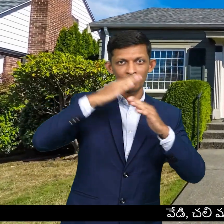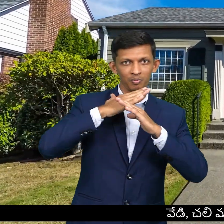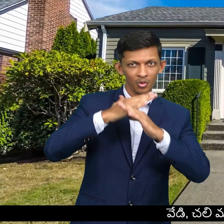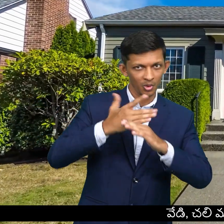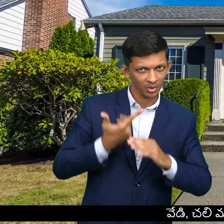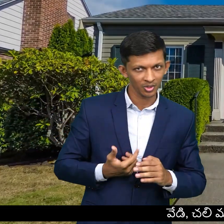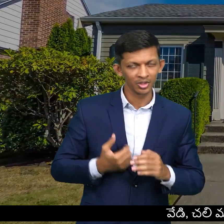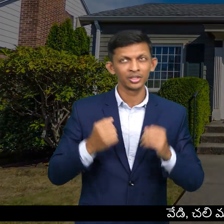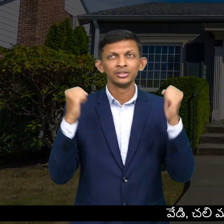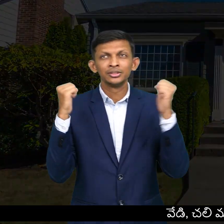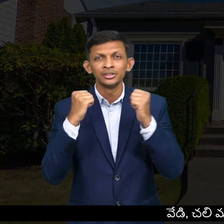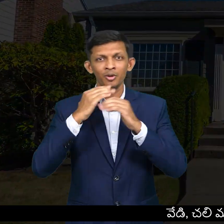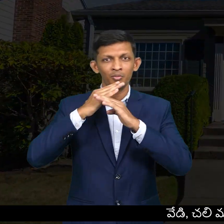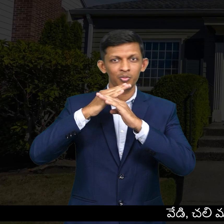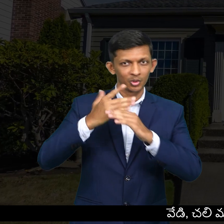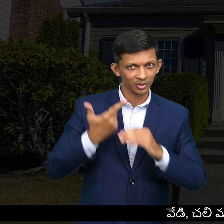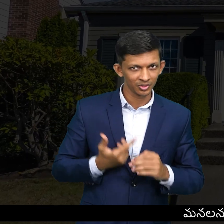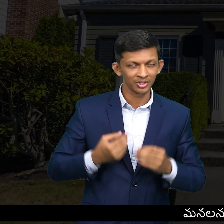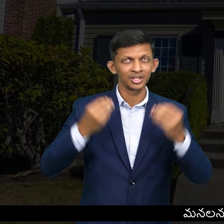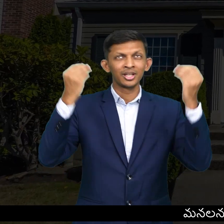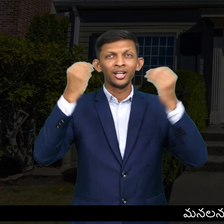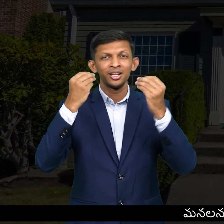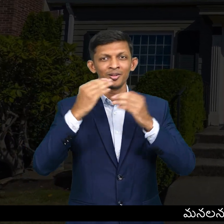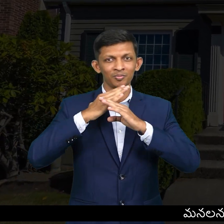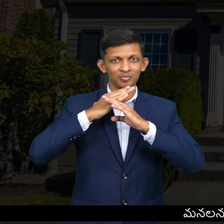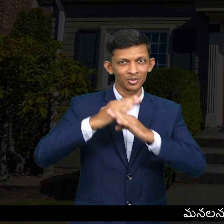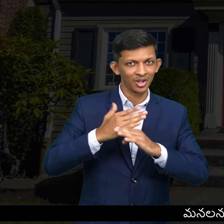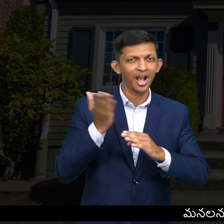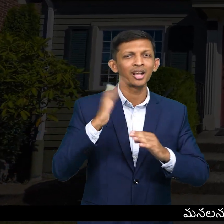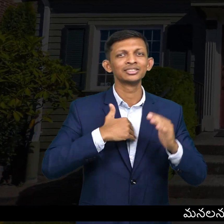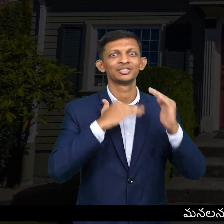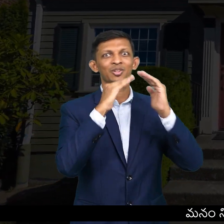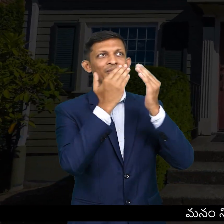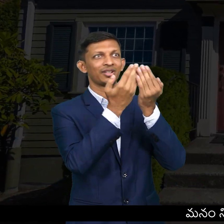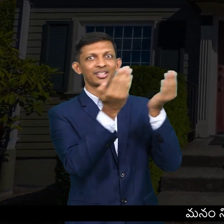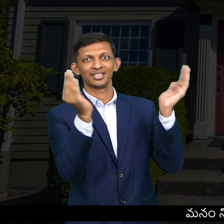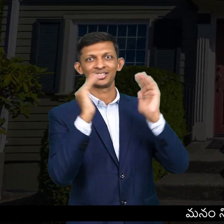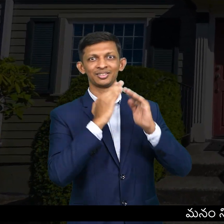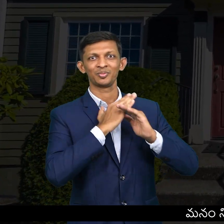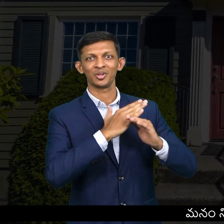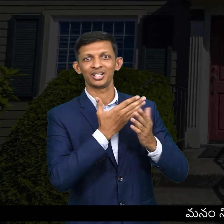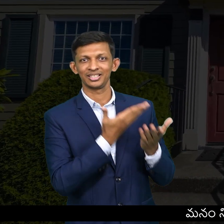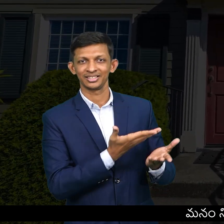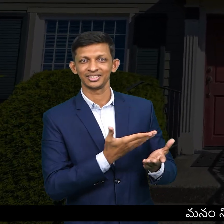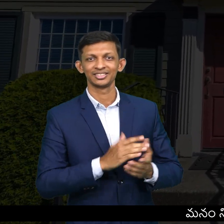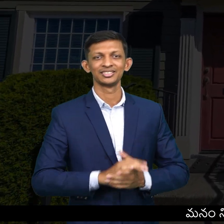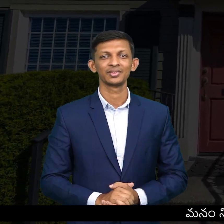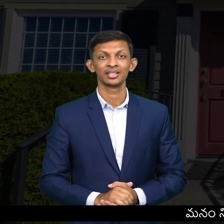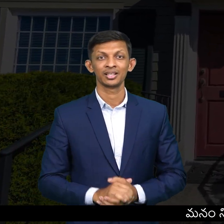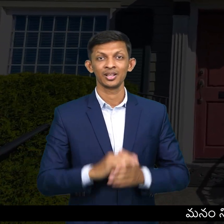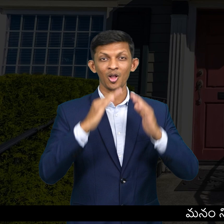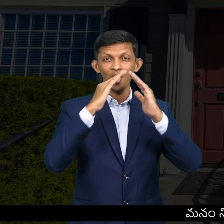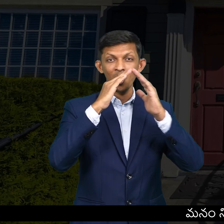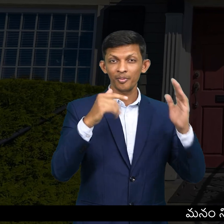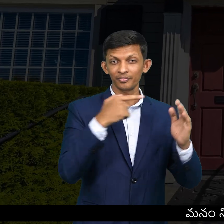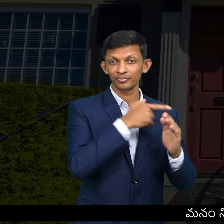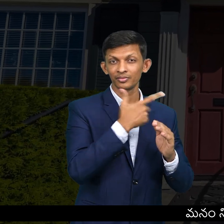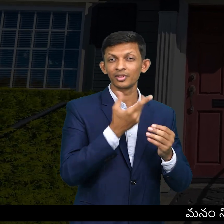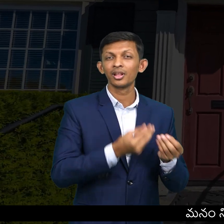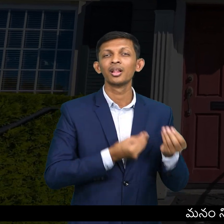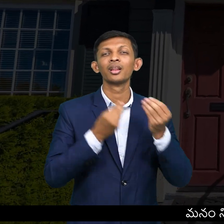వేడి, చలి మరియు వర్షం నుండి మనలను రక్షించే ఇళ్లలో మనం నివసిస్తూ ఉన్నాం.